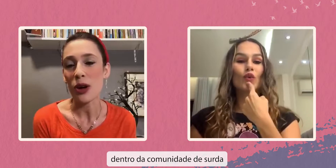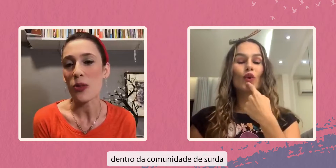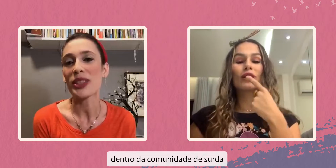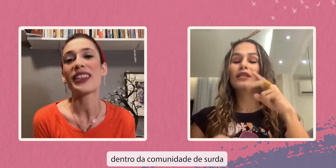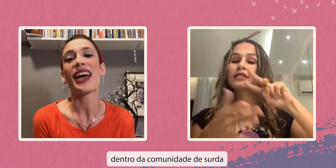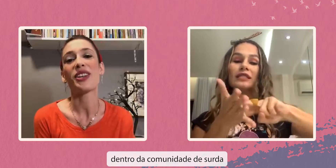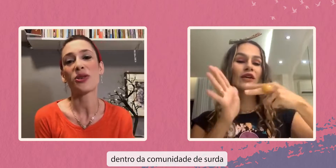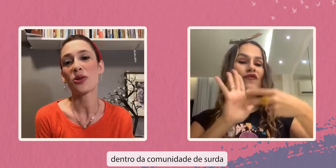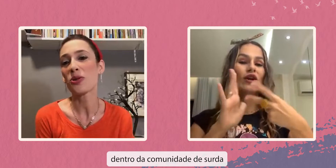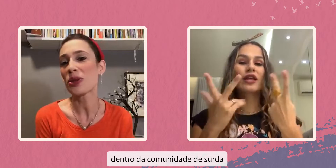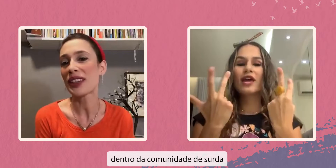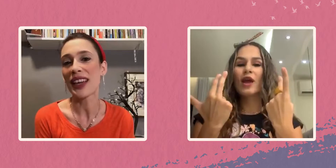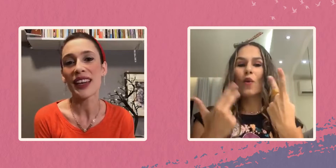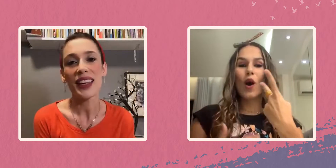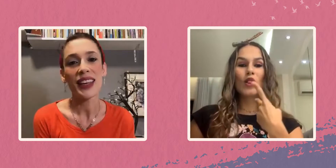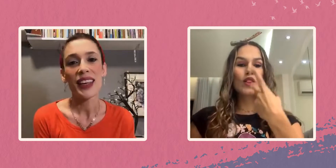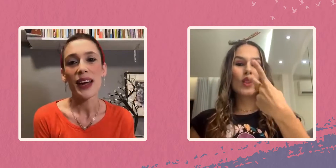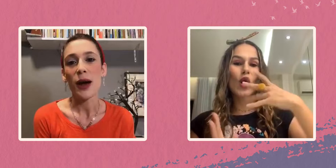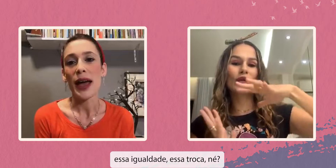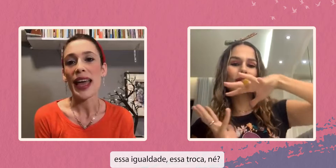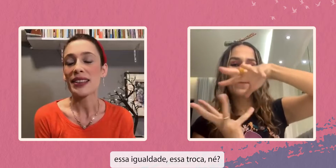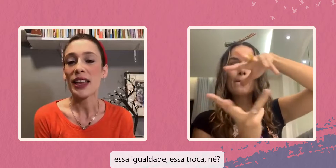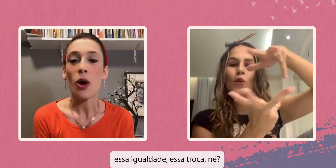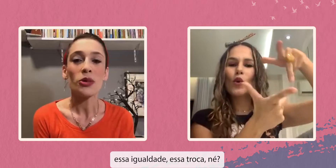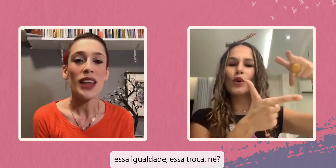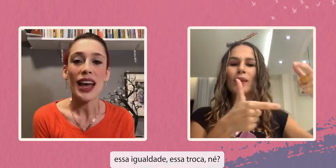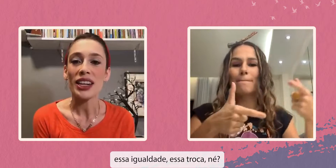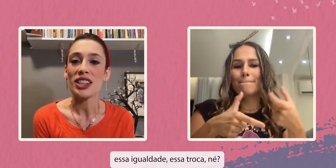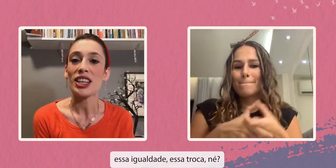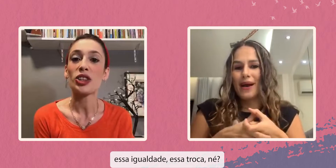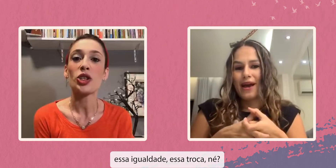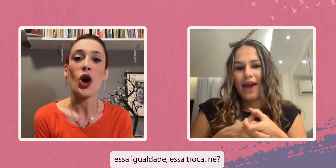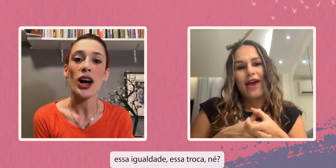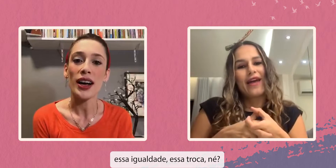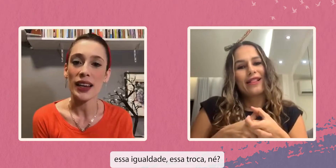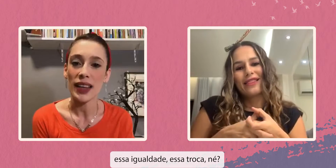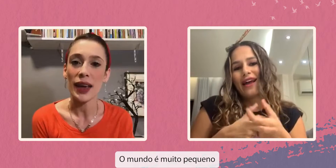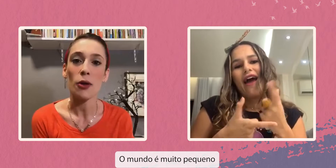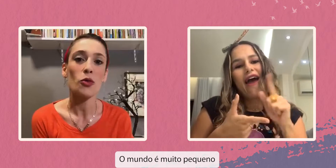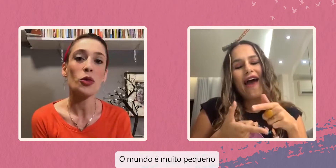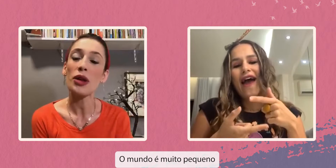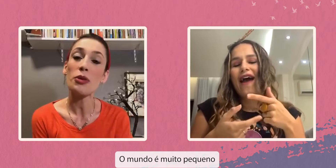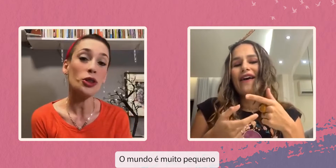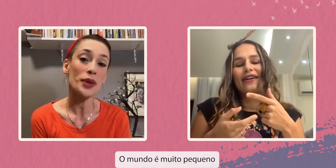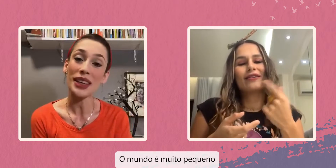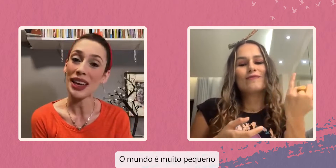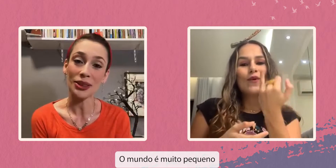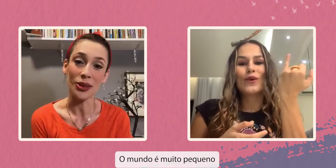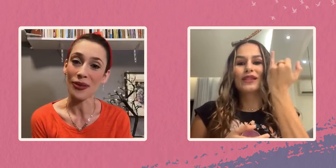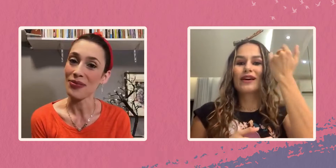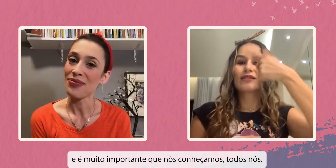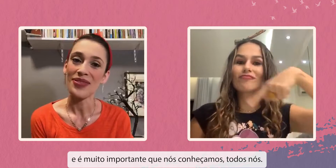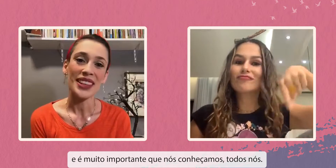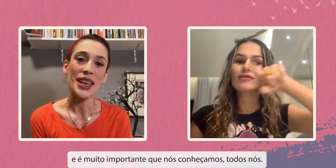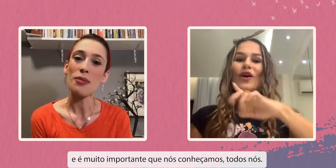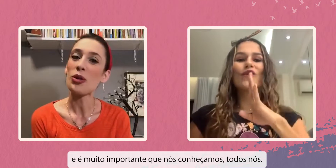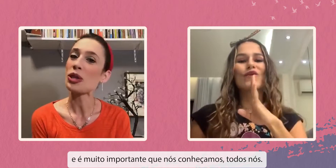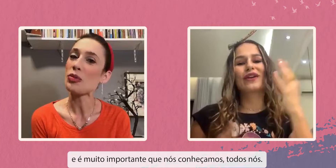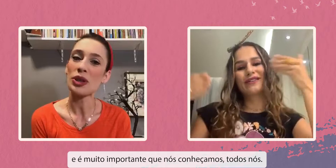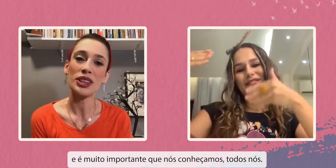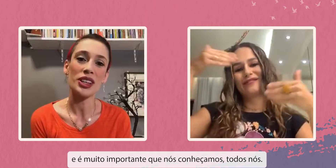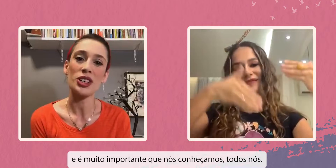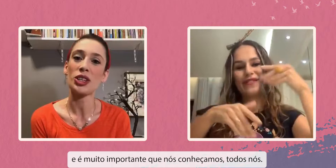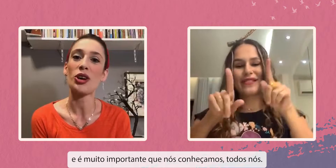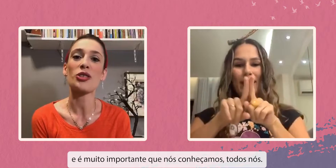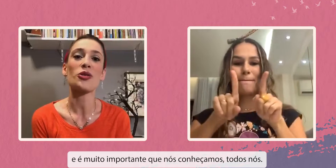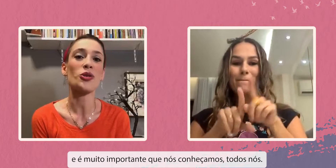dentro da comunidade surda essa igualdade, essa troca, né? O mundo é muito pequeno e é muito